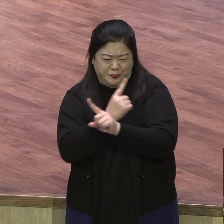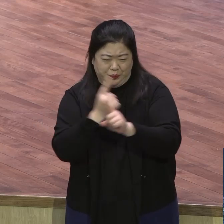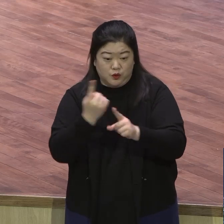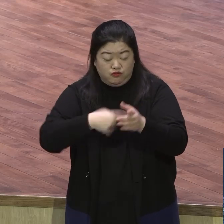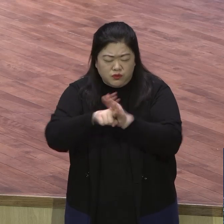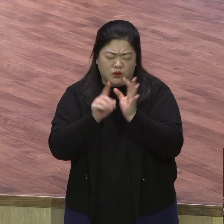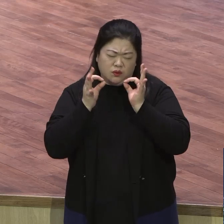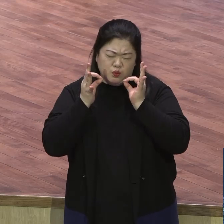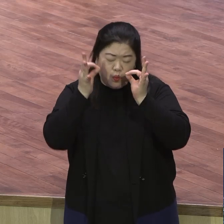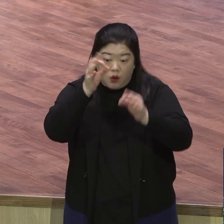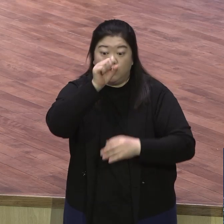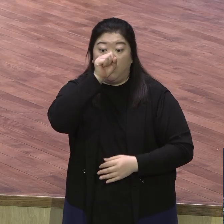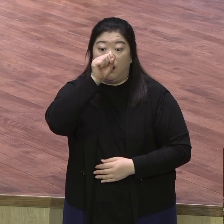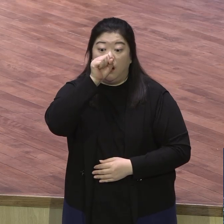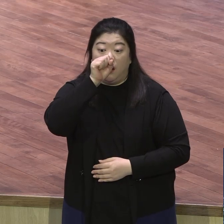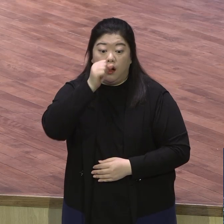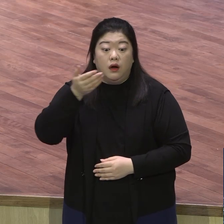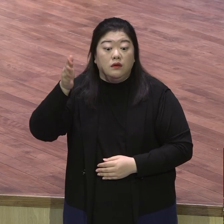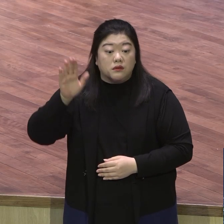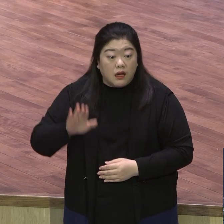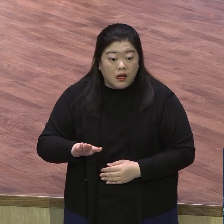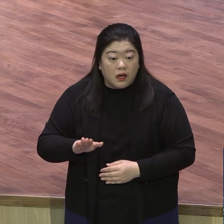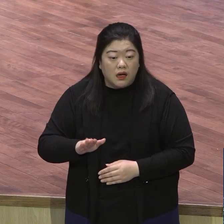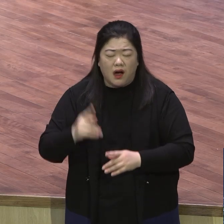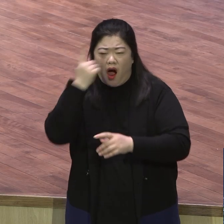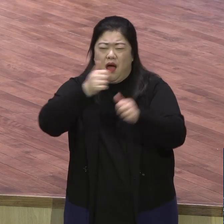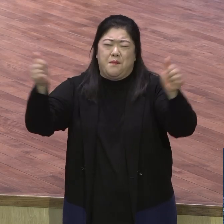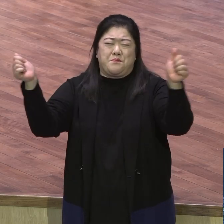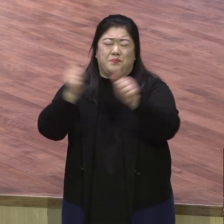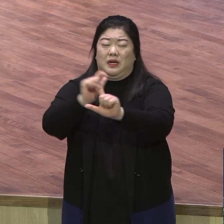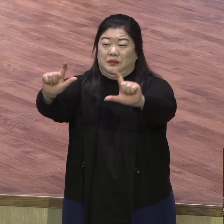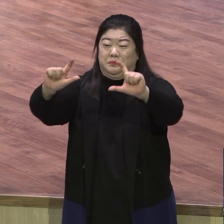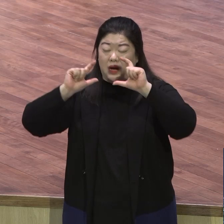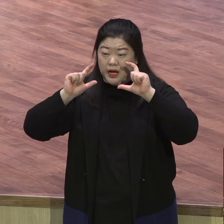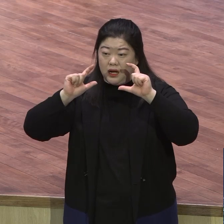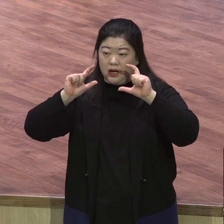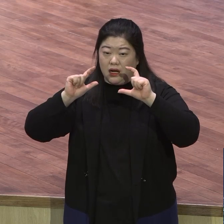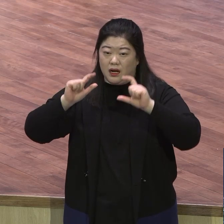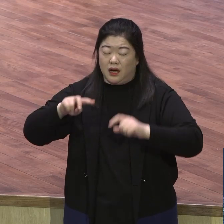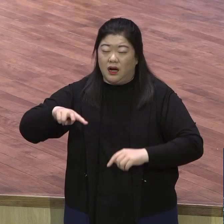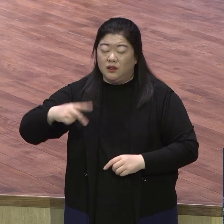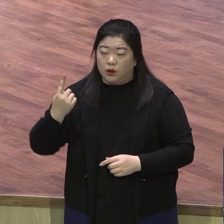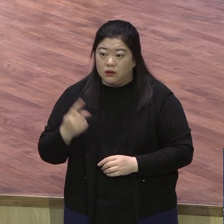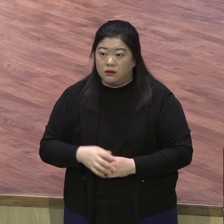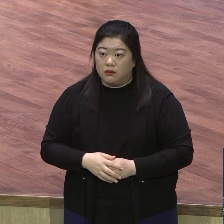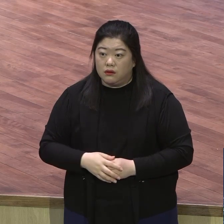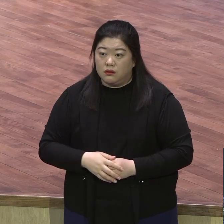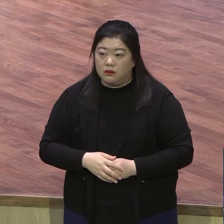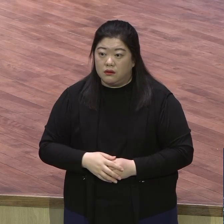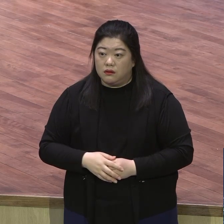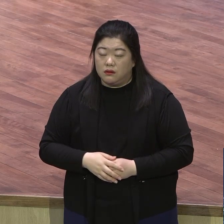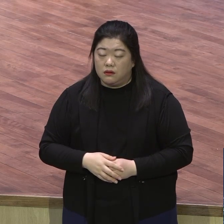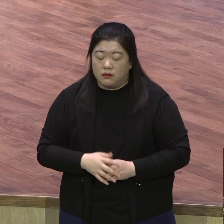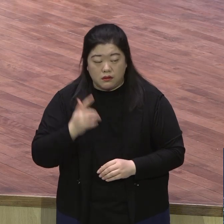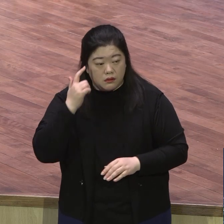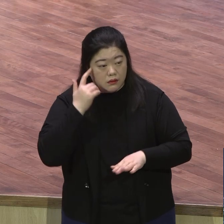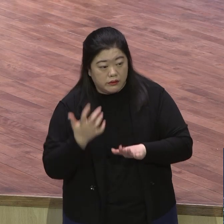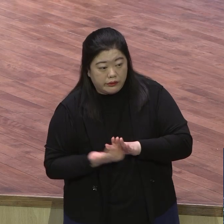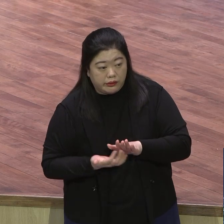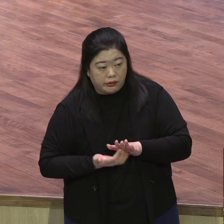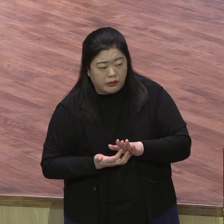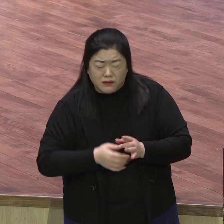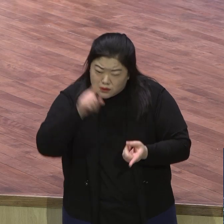고민하면서 문제가 오면 고민하고 갈등하다가 결국 뭐 하느냐 인본주의를 씁니다. 잔머리를